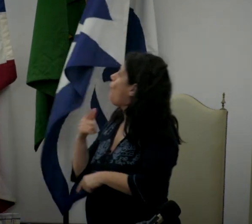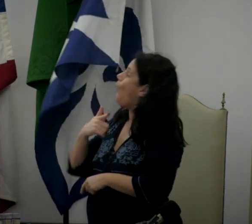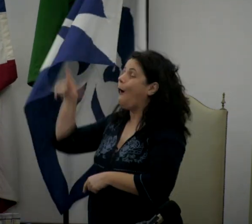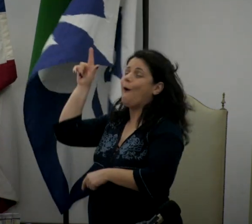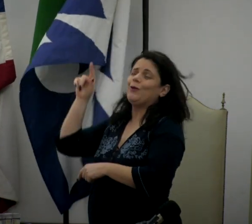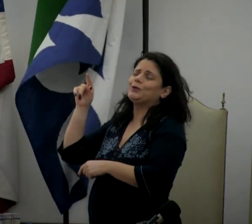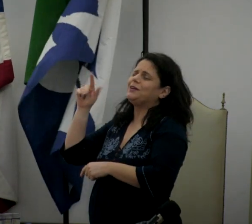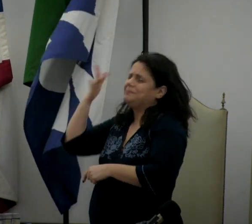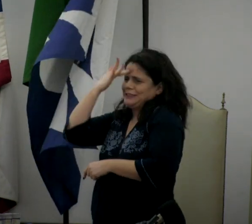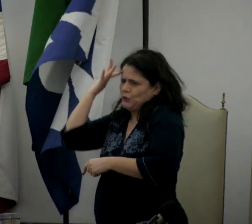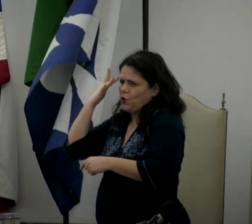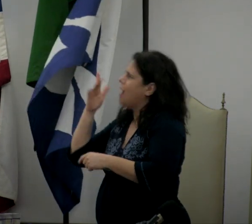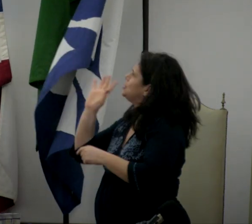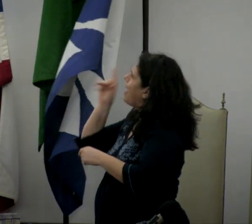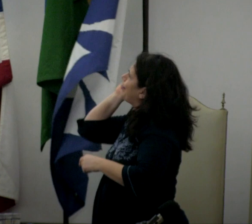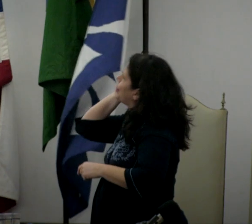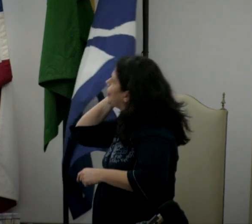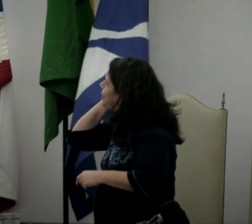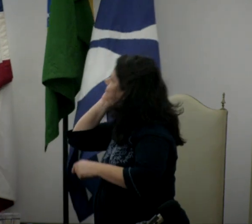Ele também realizou